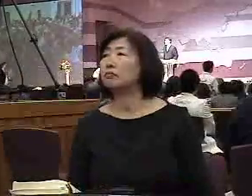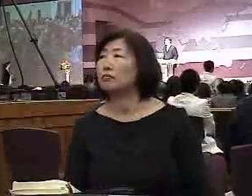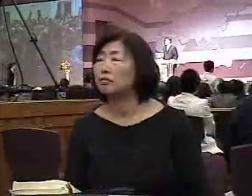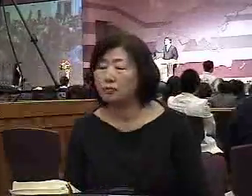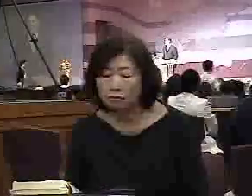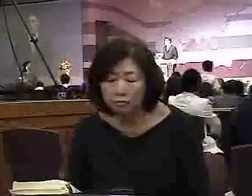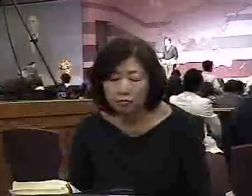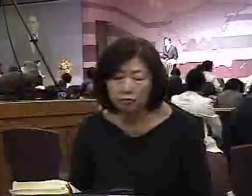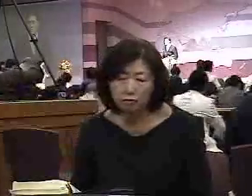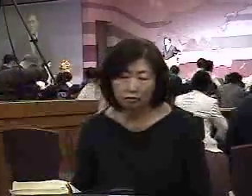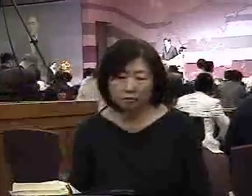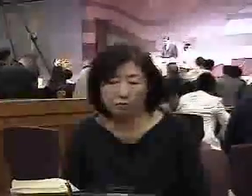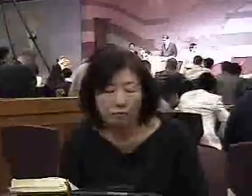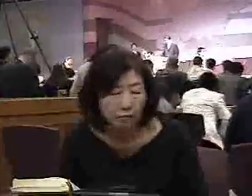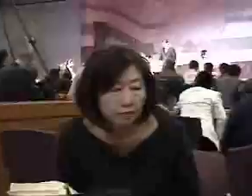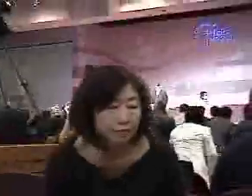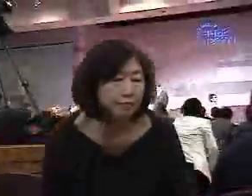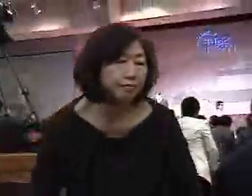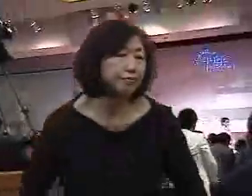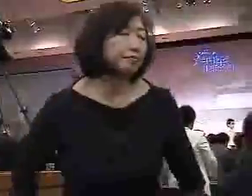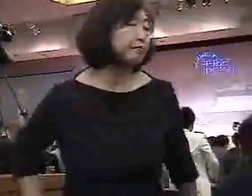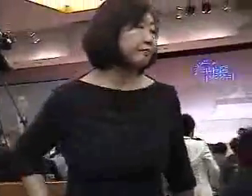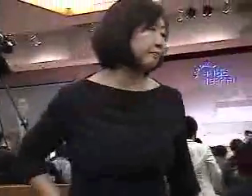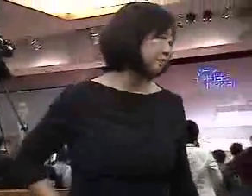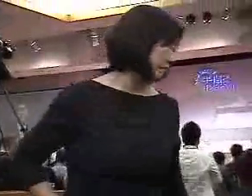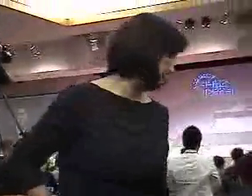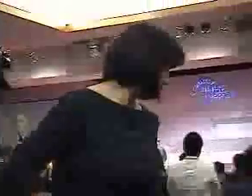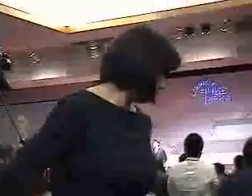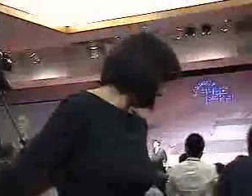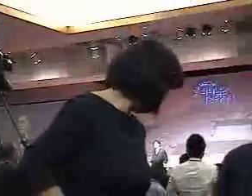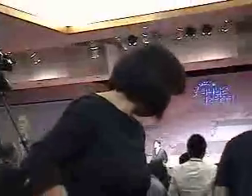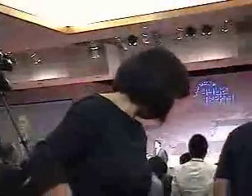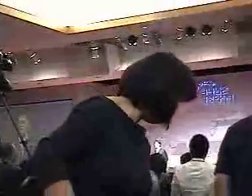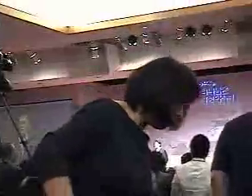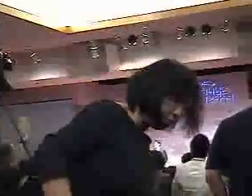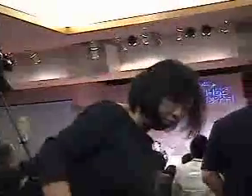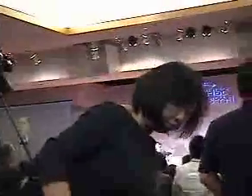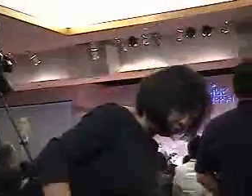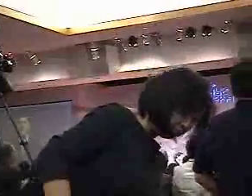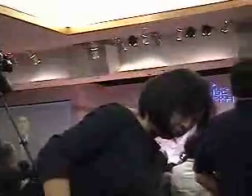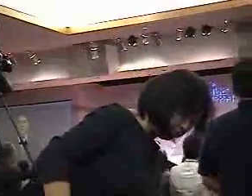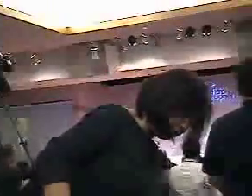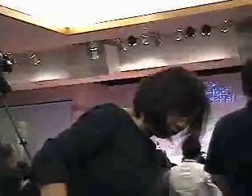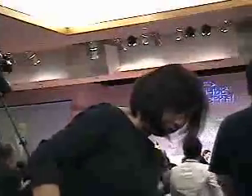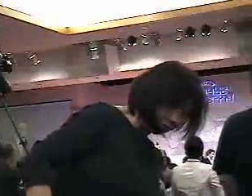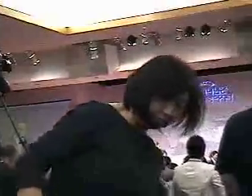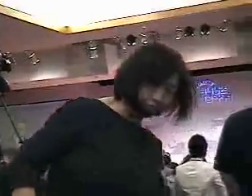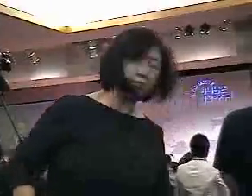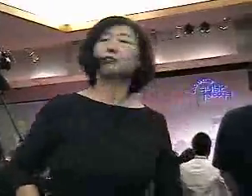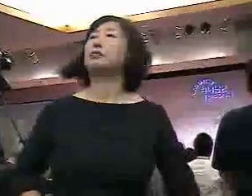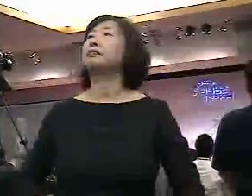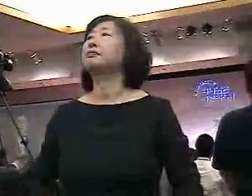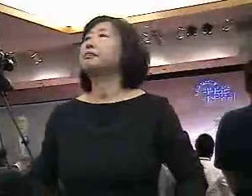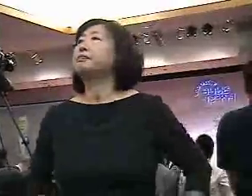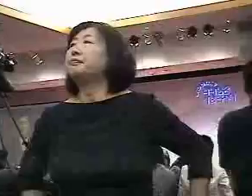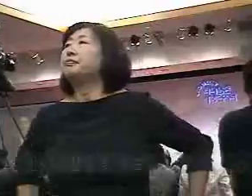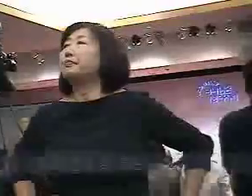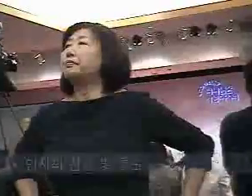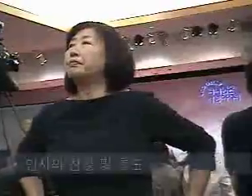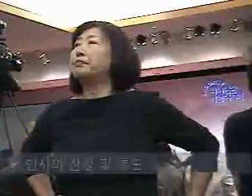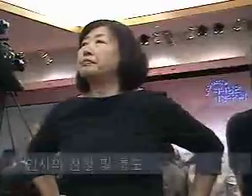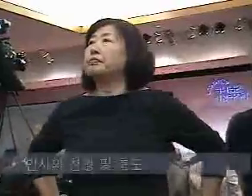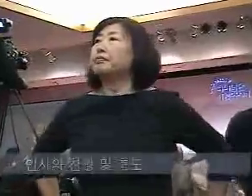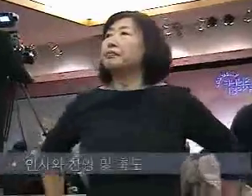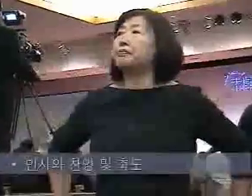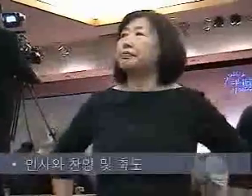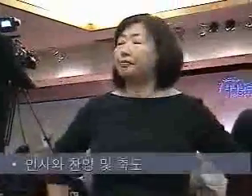주님과 함께라면 어디든지 가겠습니다. 주님과 함께라면 그 채우시는 주님 바라보며 가겠습니다. 하나님께